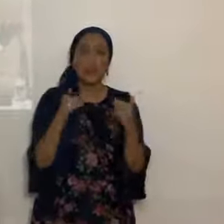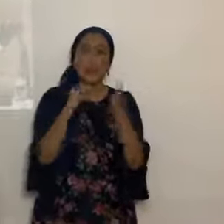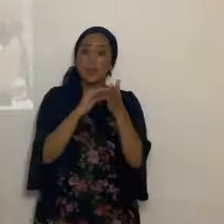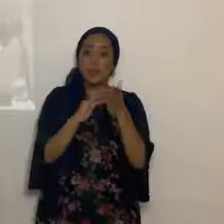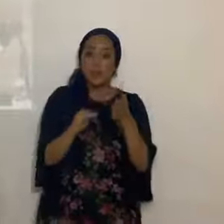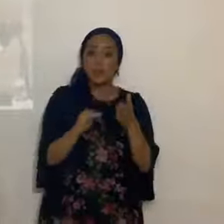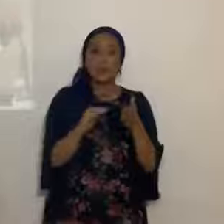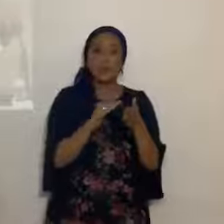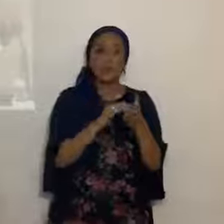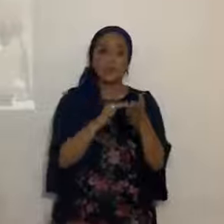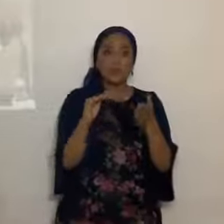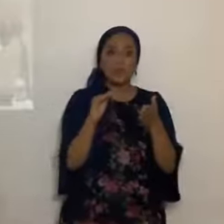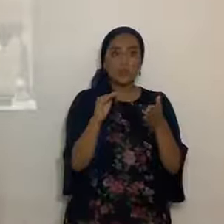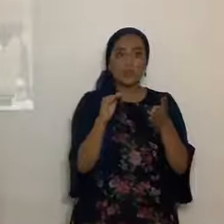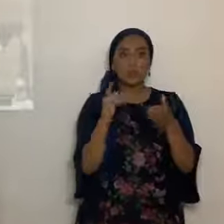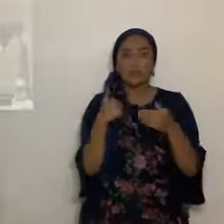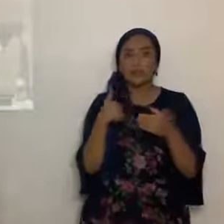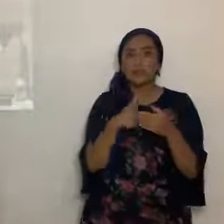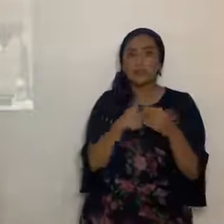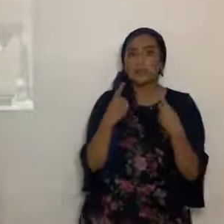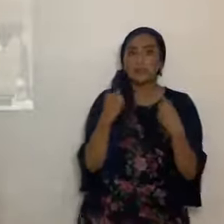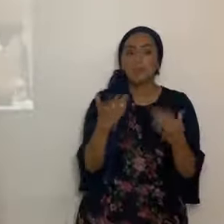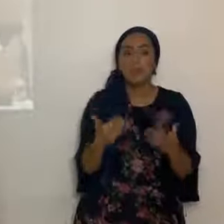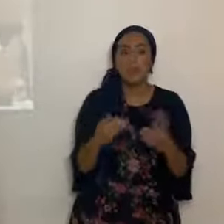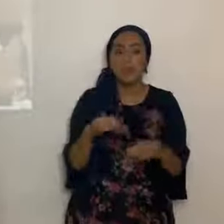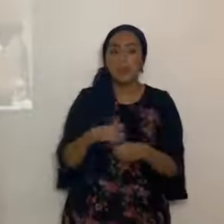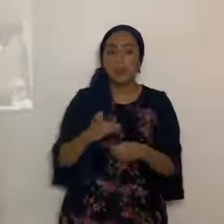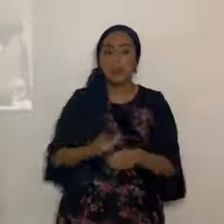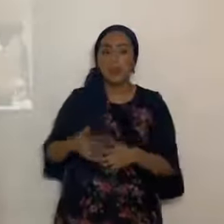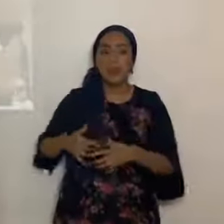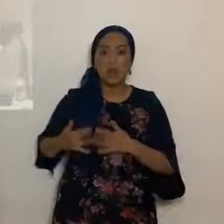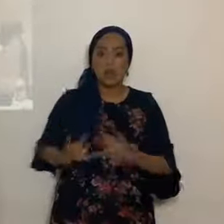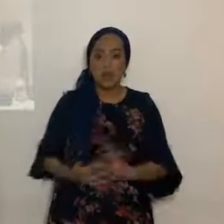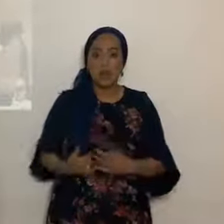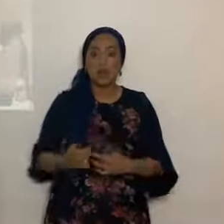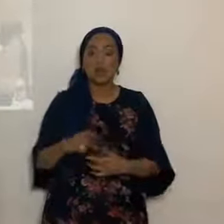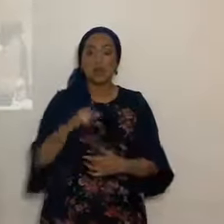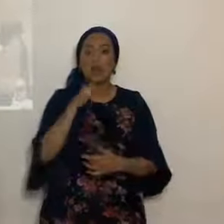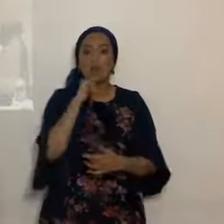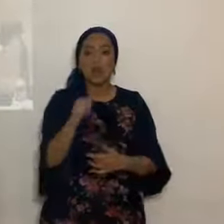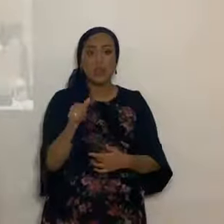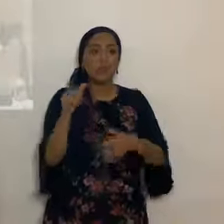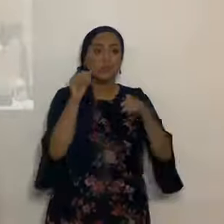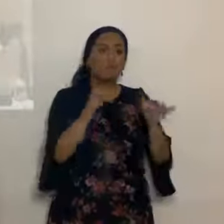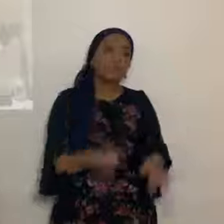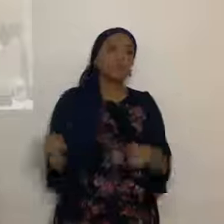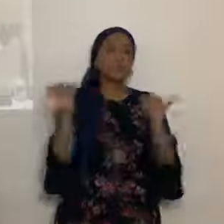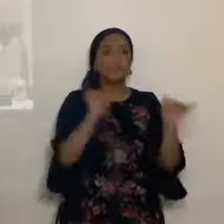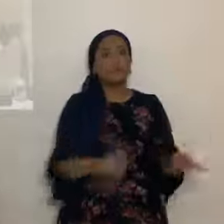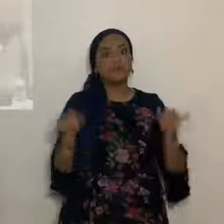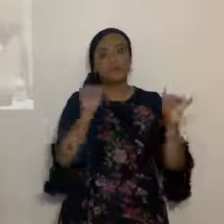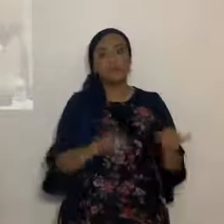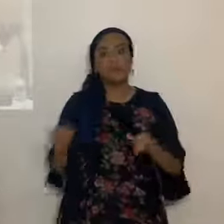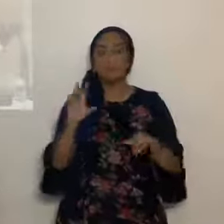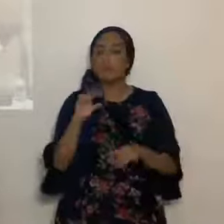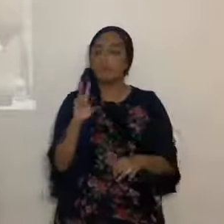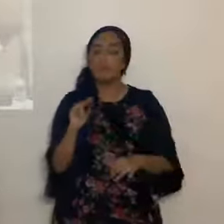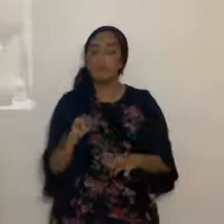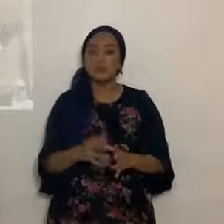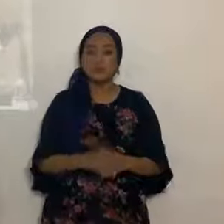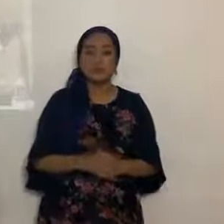es una actitud del corazón, no un ritual de hacerlo por hacerlo, o sea, no un